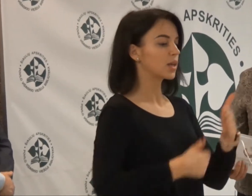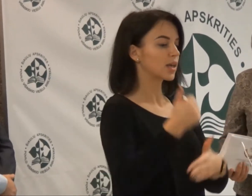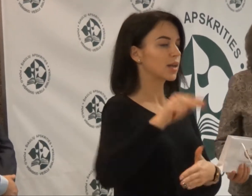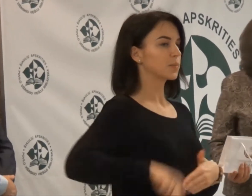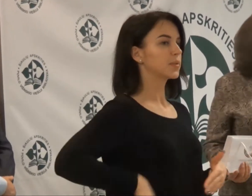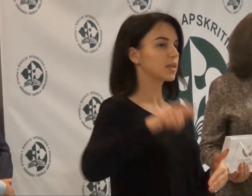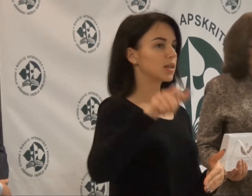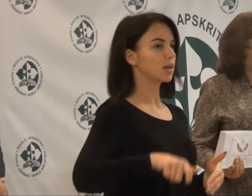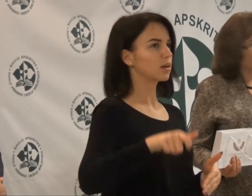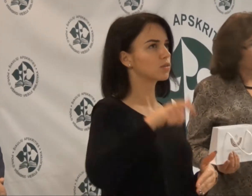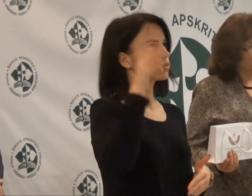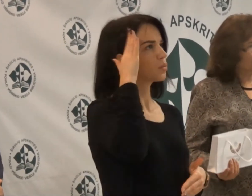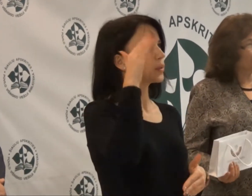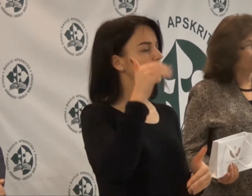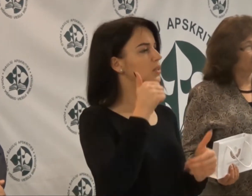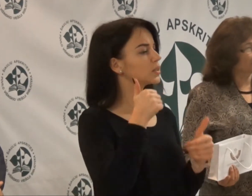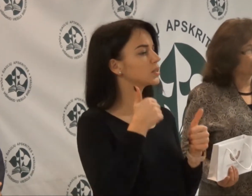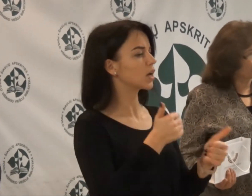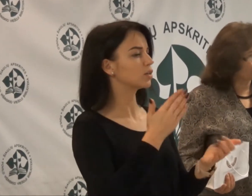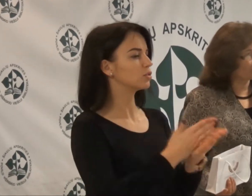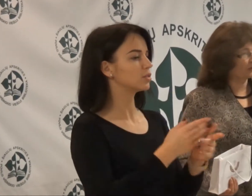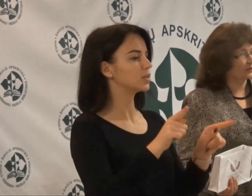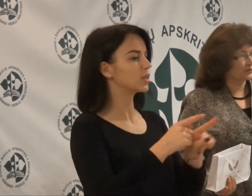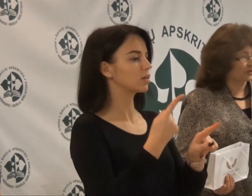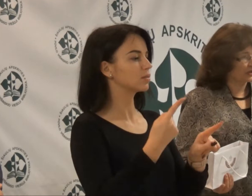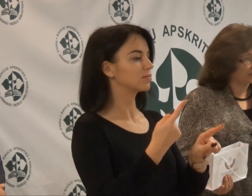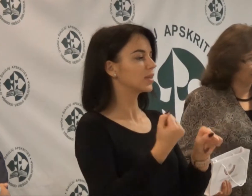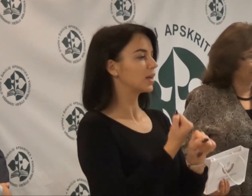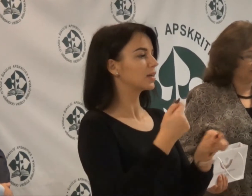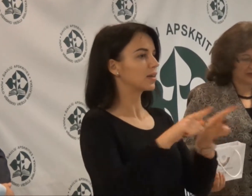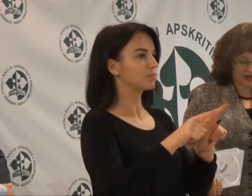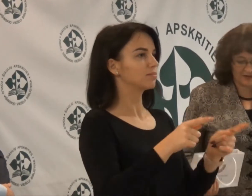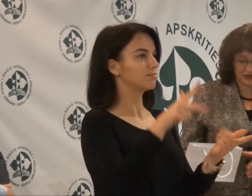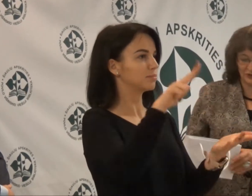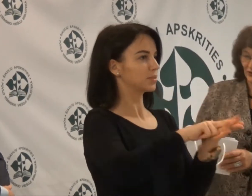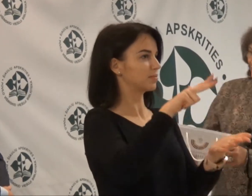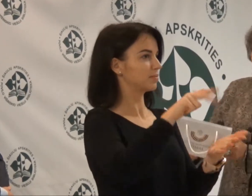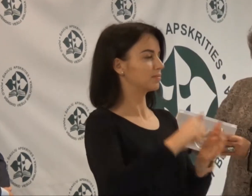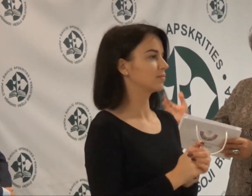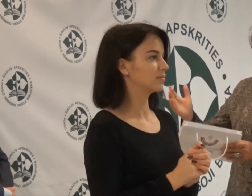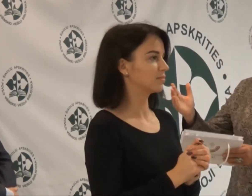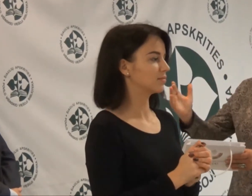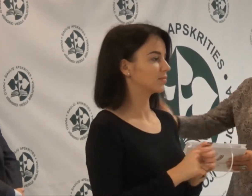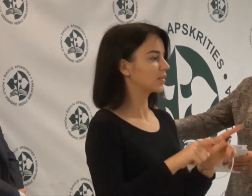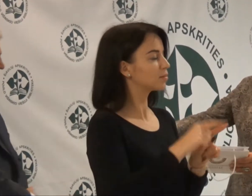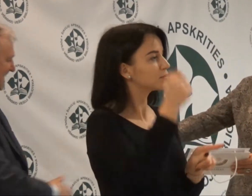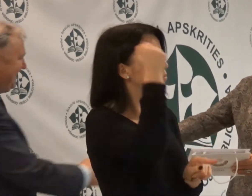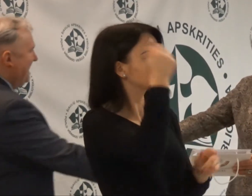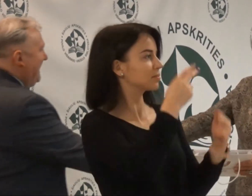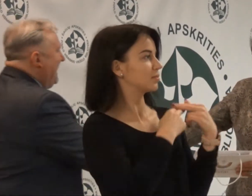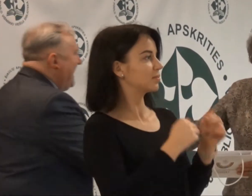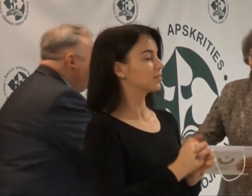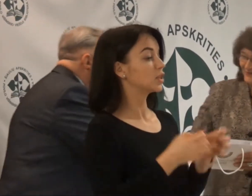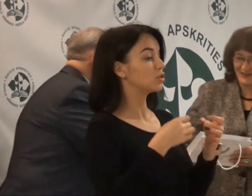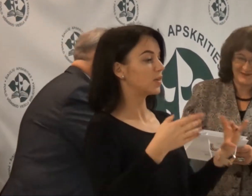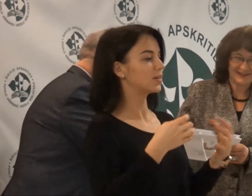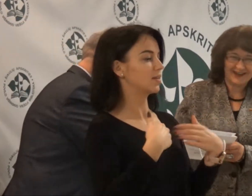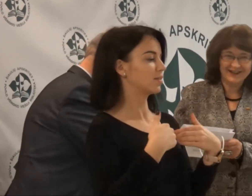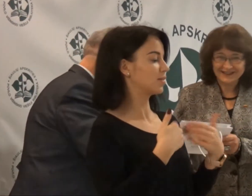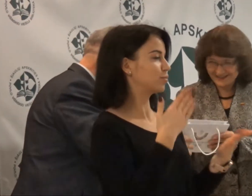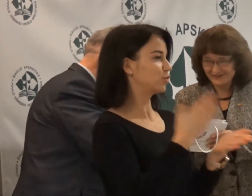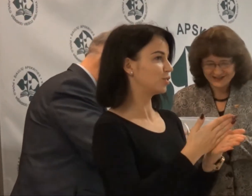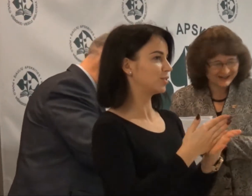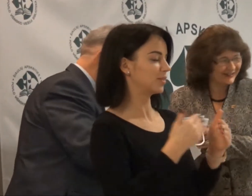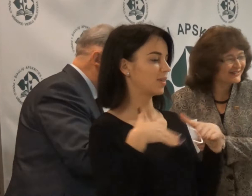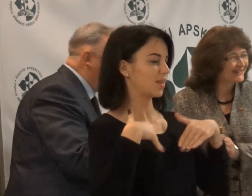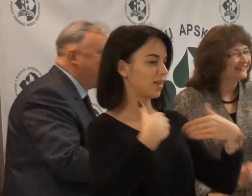direktoriau, žinot, geros mintys jos turi būti užfiksuotos, užrašytos, įamžintos. Prisiminimui šio šventės proga,